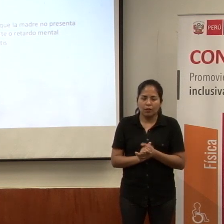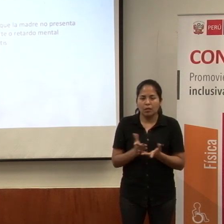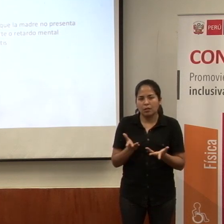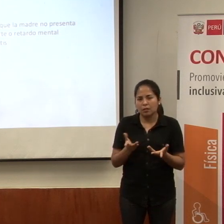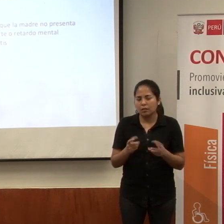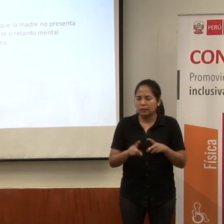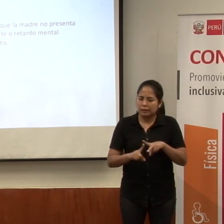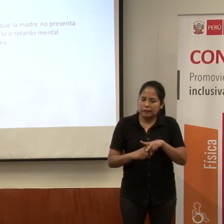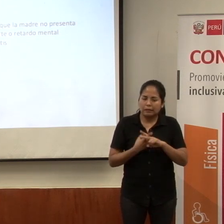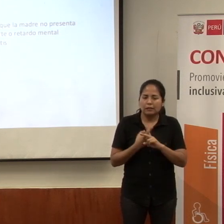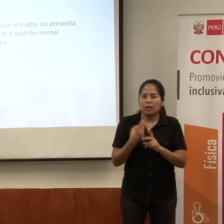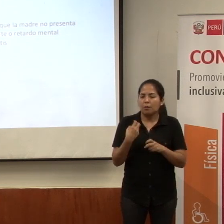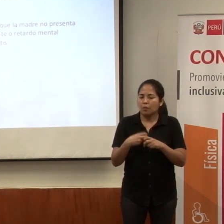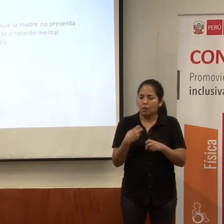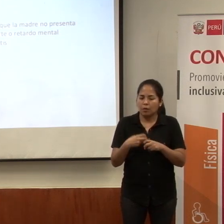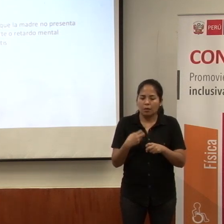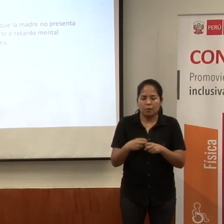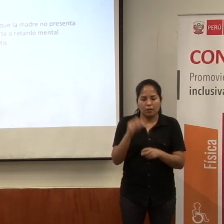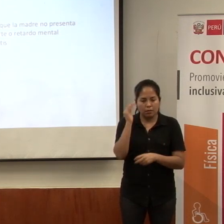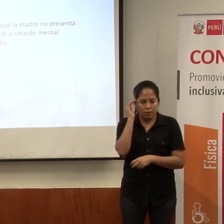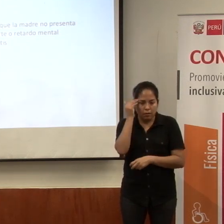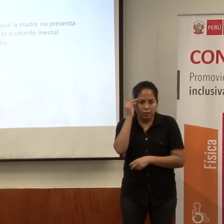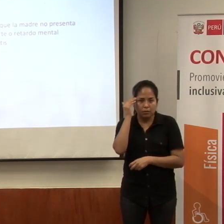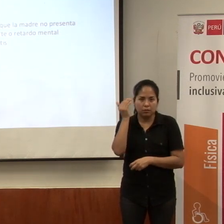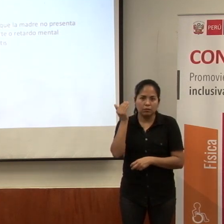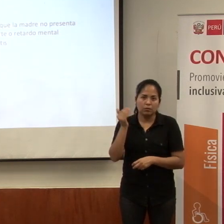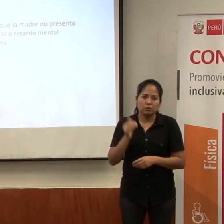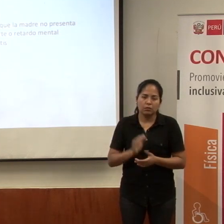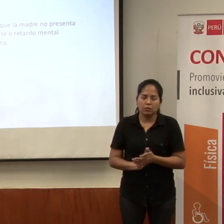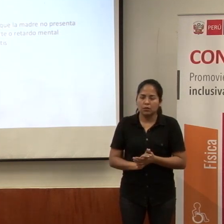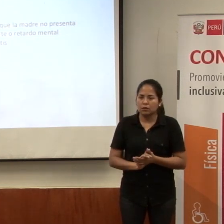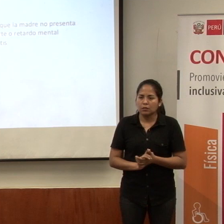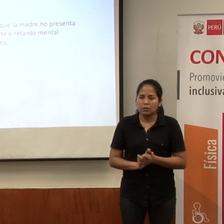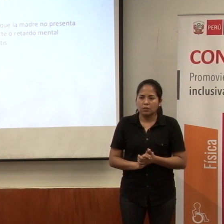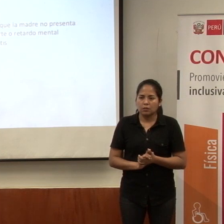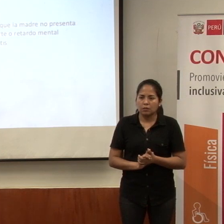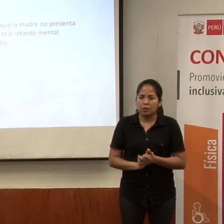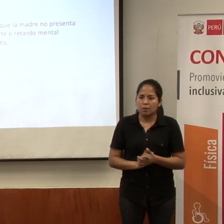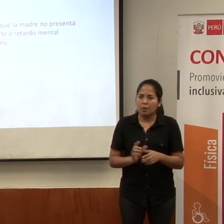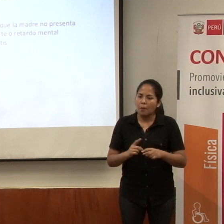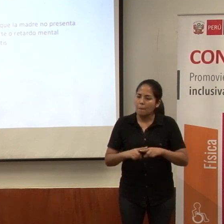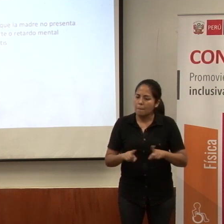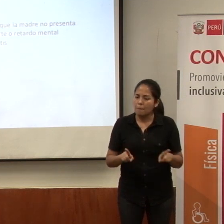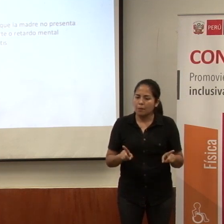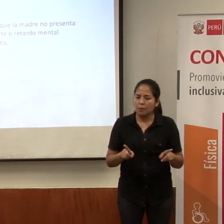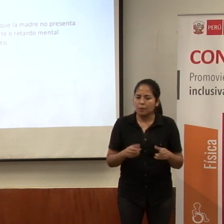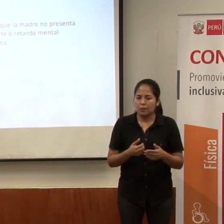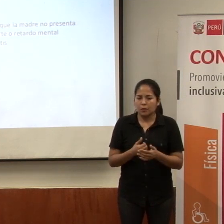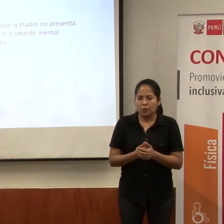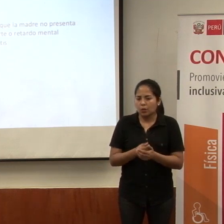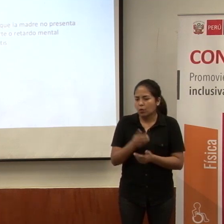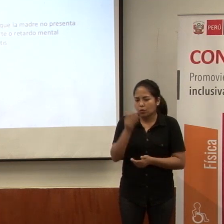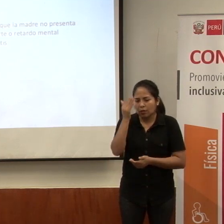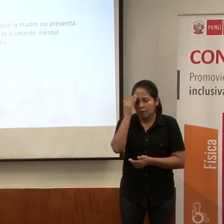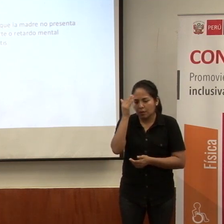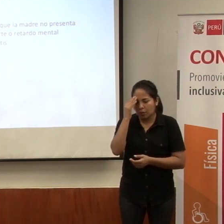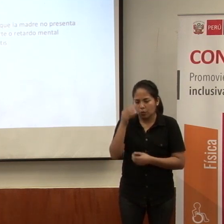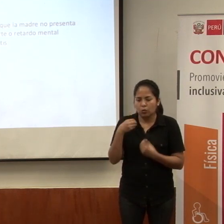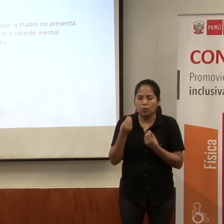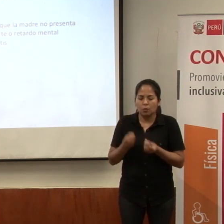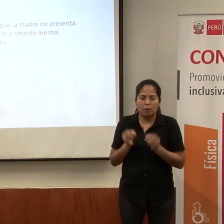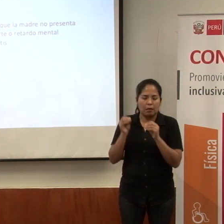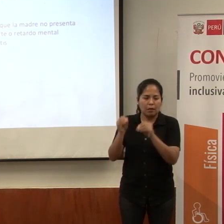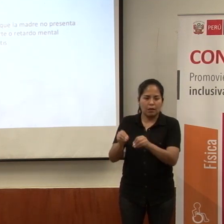retardo mental en el feto. Y es más frecuente de lo que suponemos. Lamentablemente no siempre tenemos la posibilidad de hacer diagnóstico de